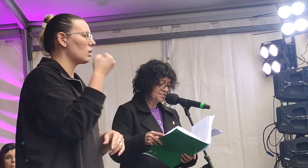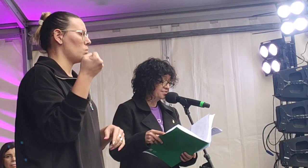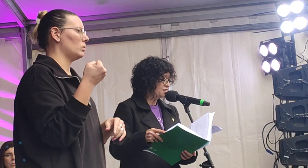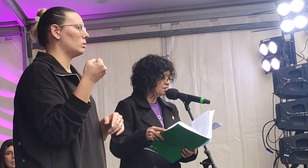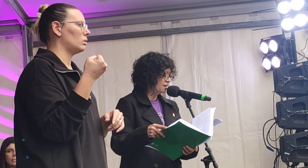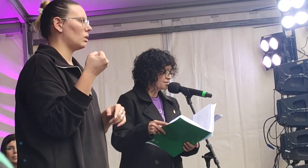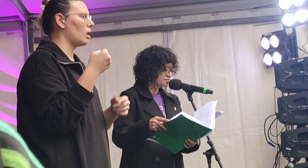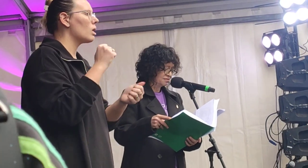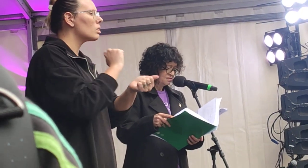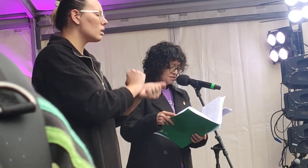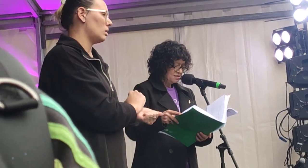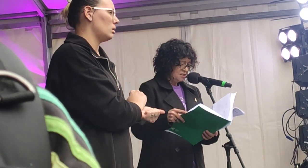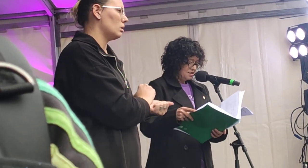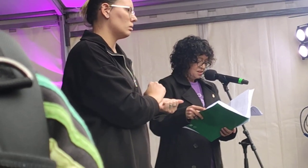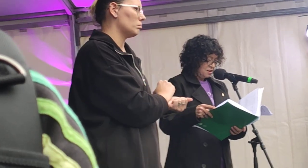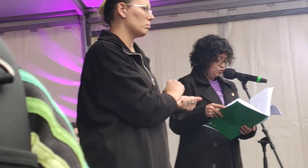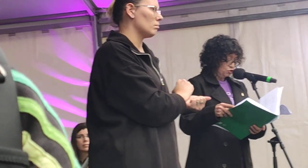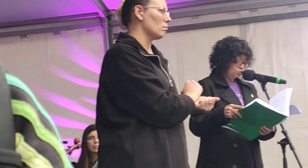secuestradas, detenidas,